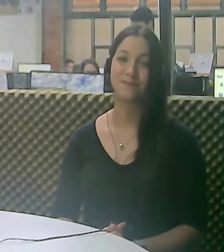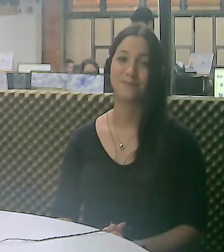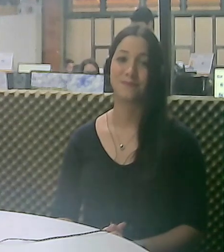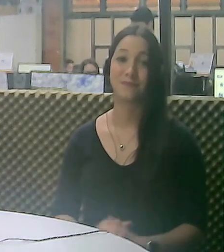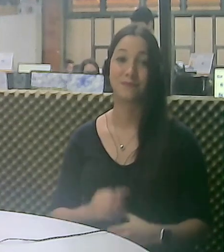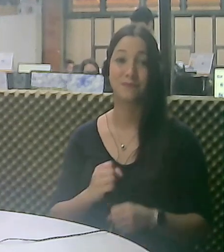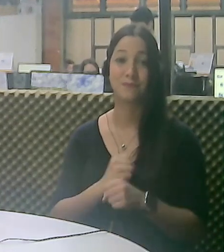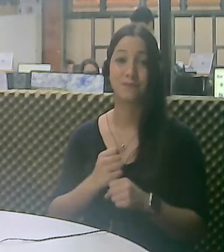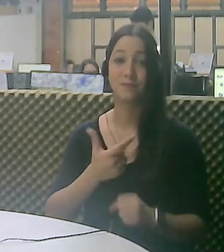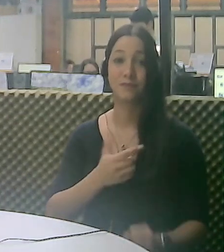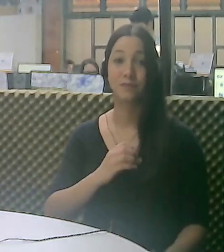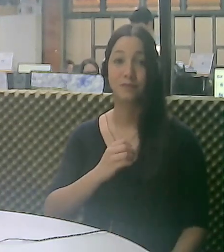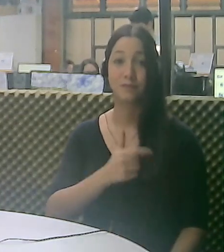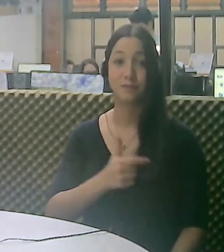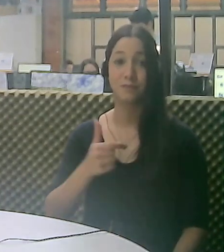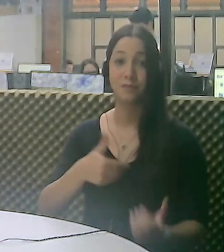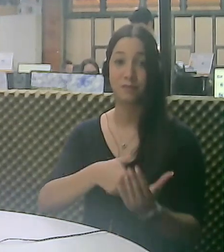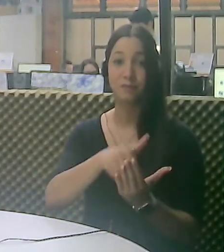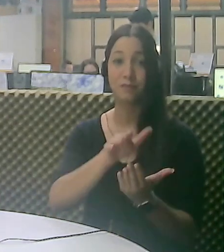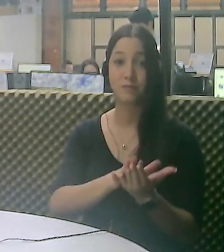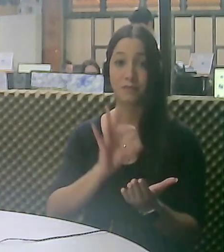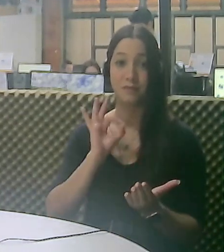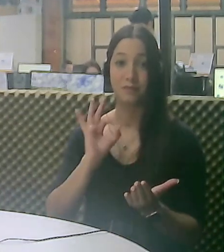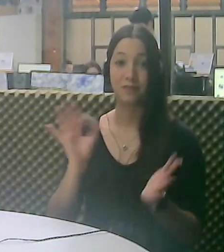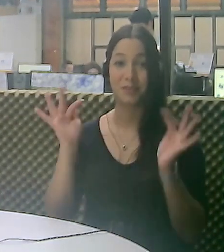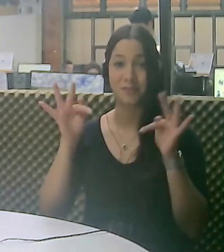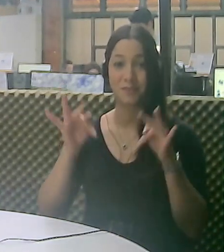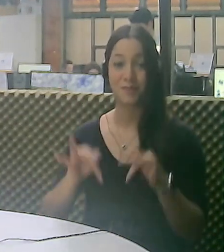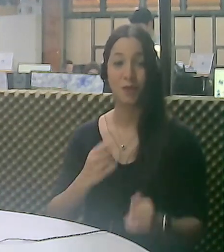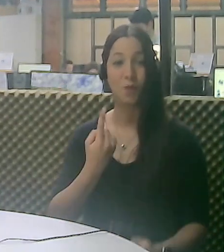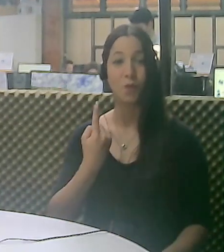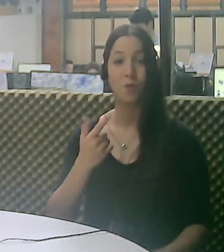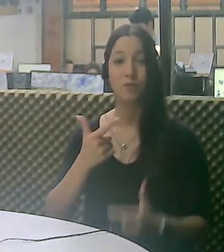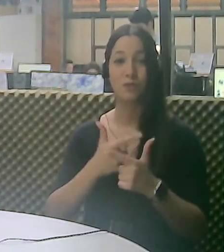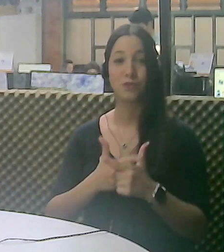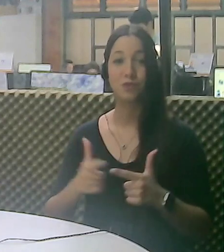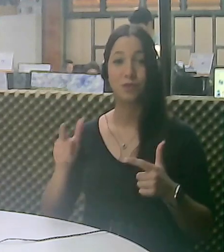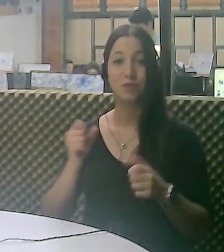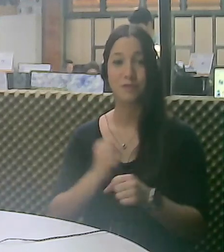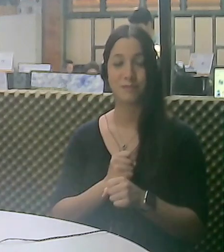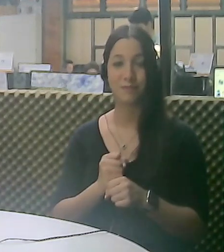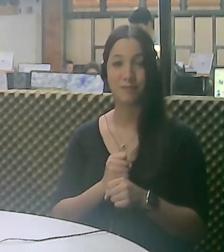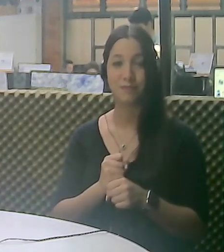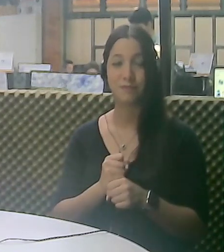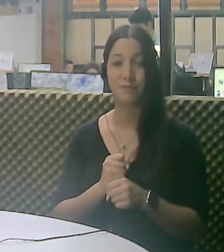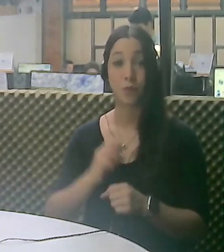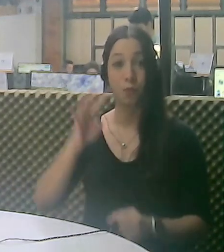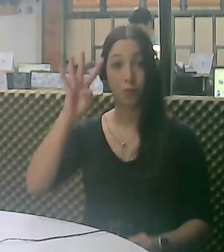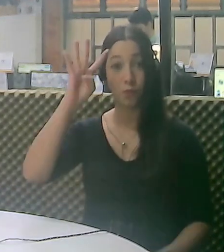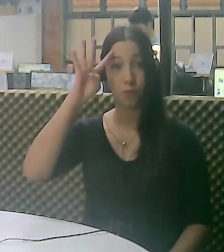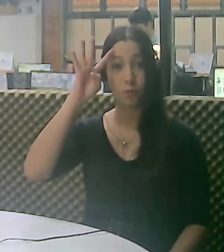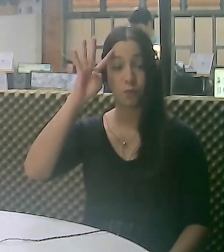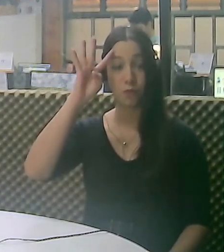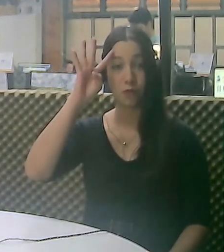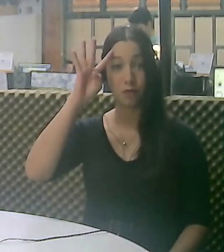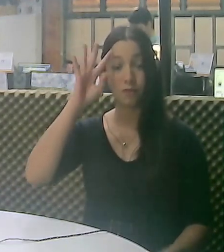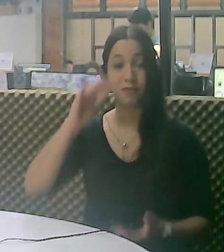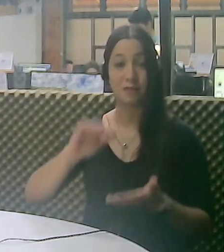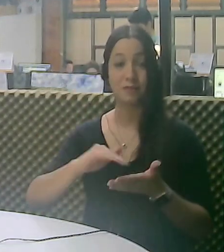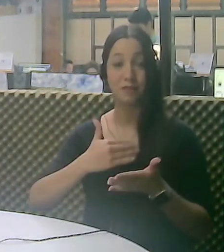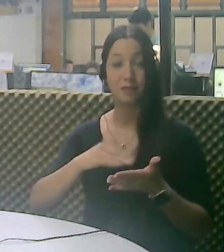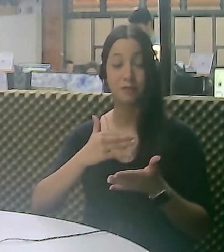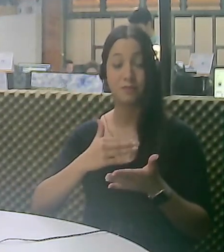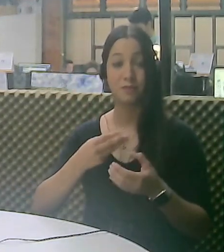edição 2022 do programa Nota Certa chega ao fim com o último sorteio do ano. Na última quarta-feira, a Secretaria